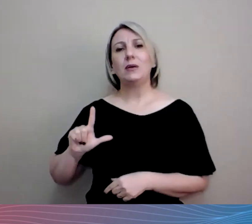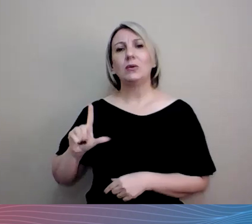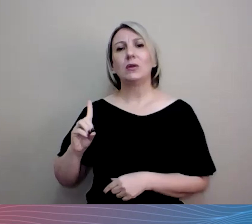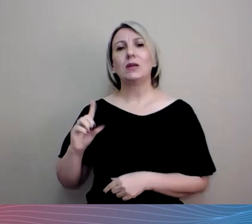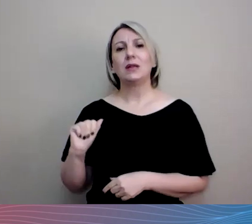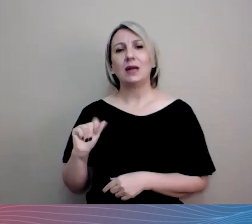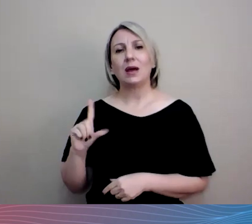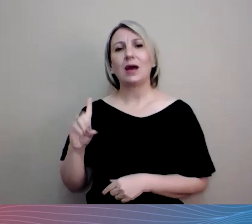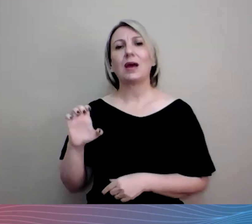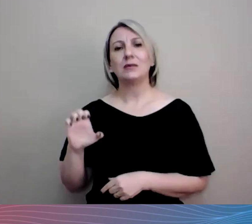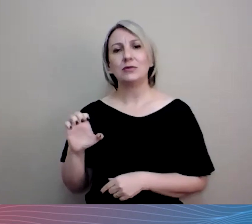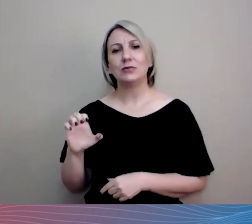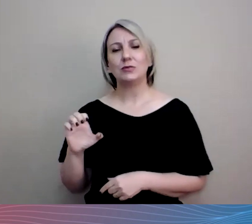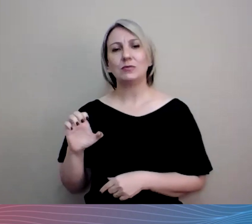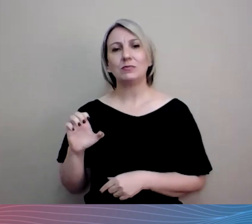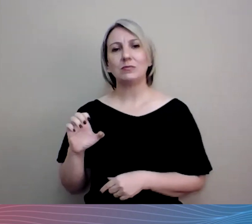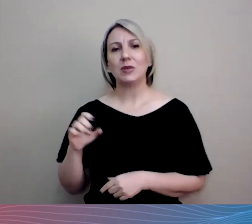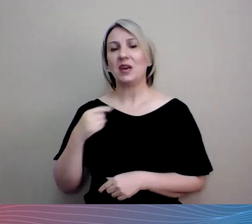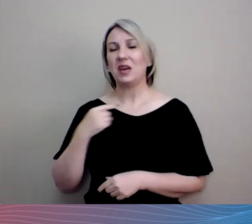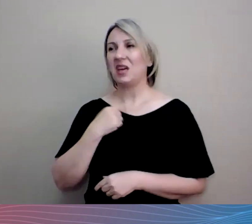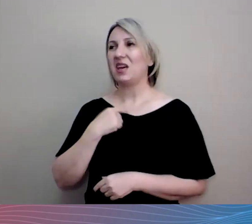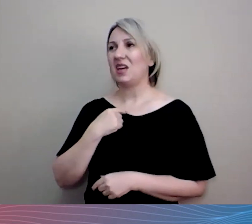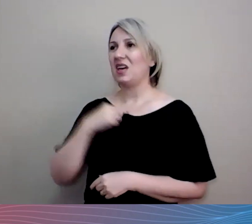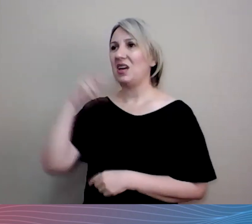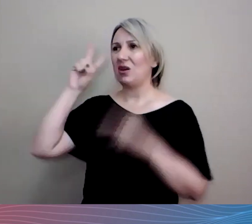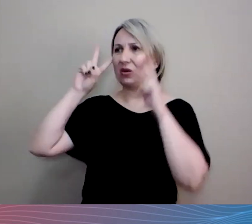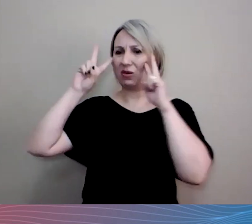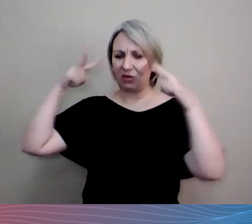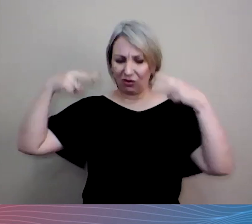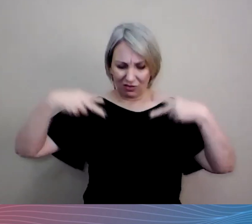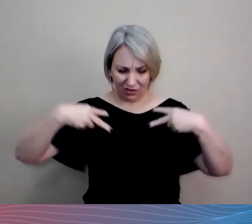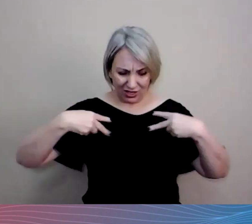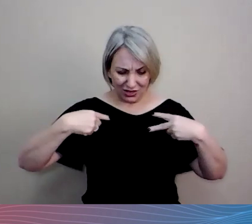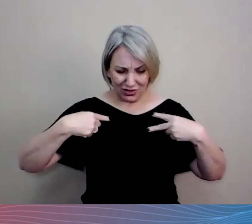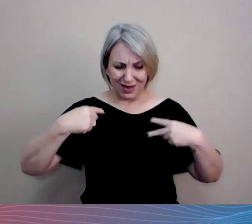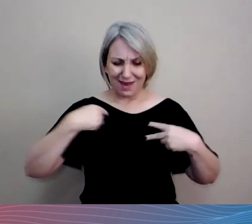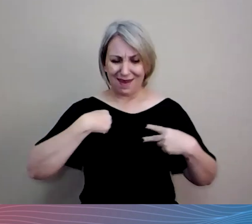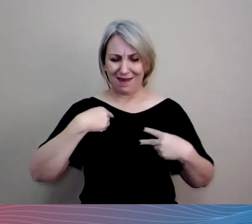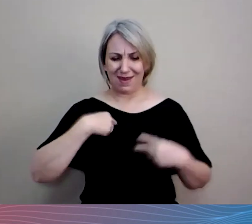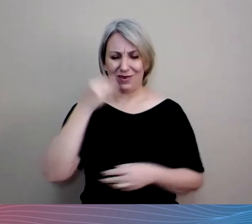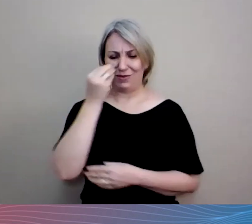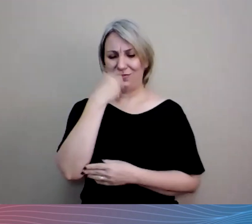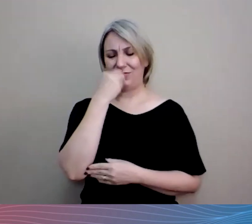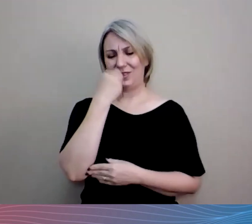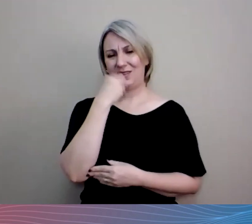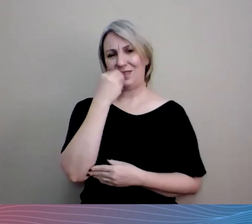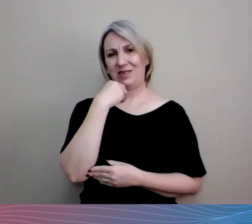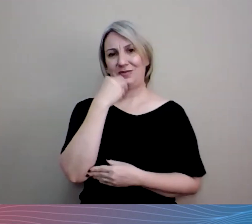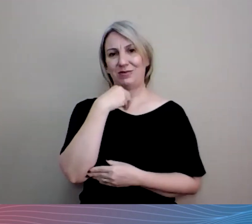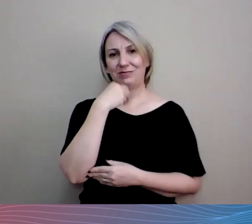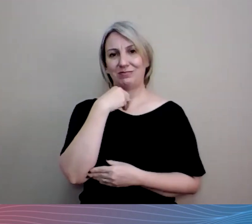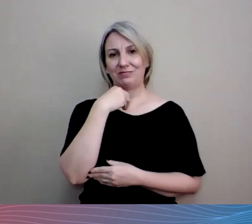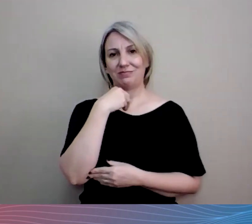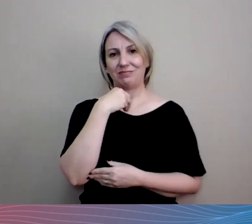Bem-aventurados os pobres em espírito, porque deles é o reino dos céus. O reino dos céus pertence àqueles